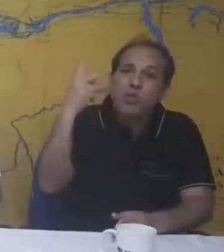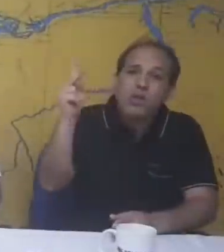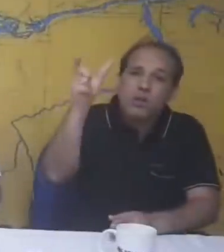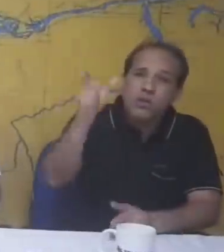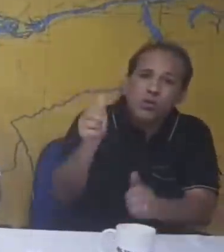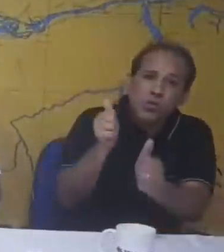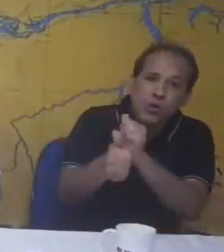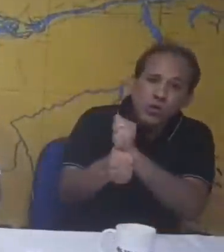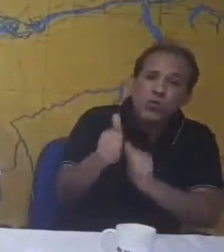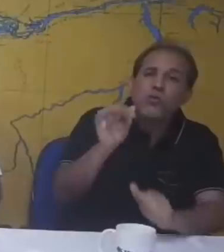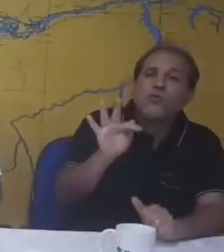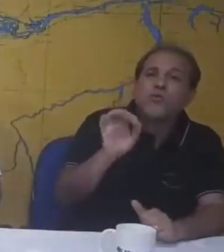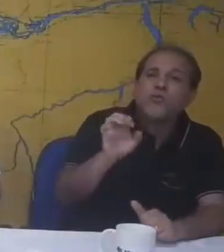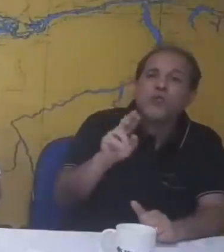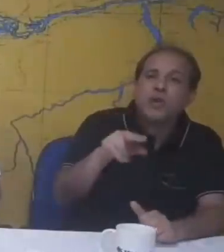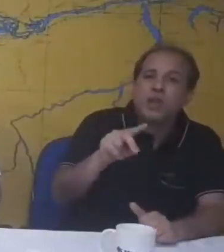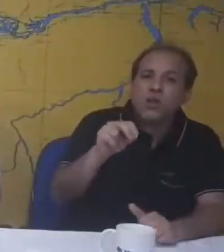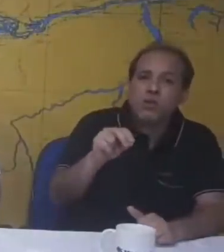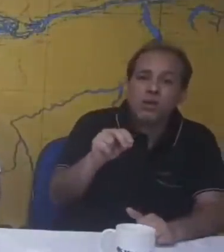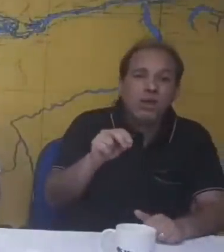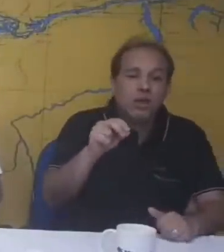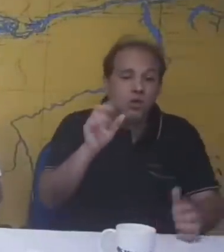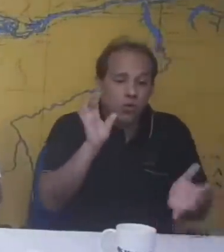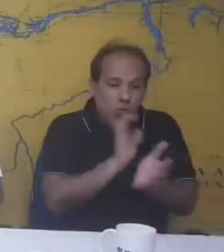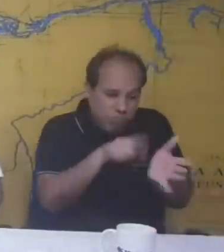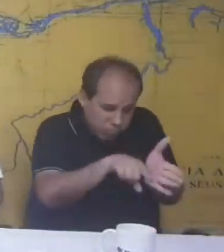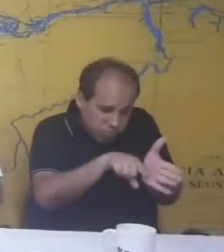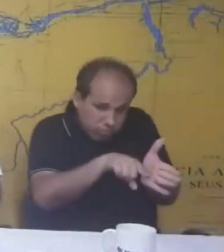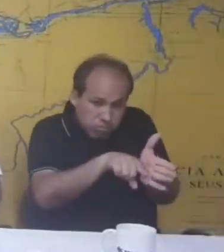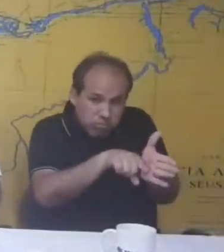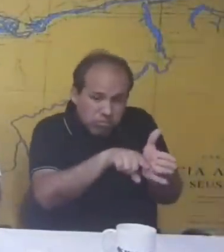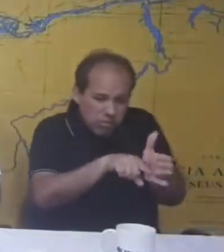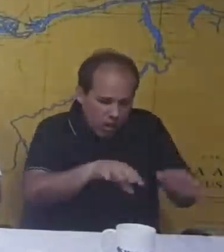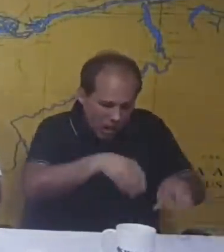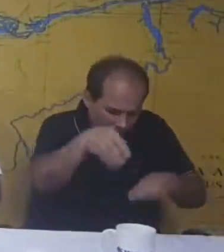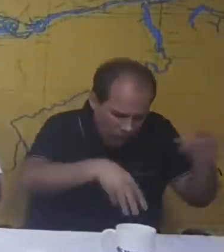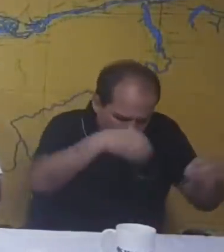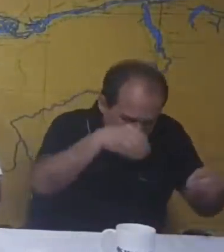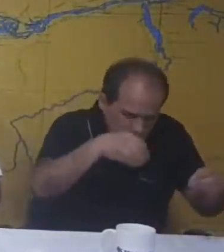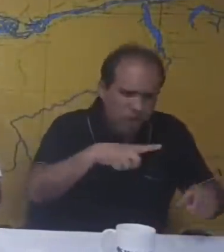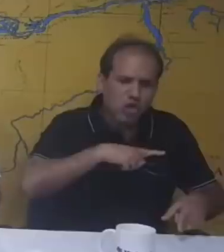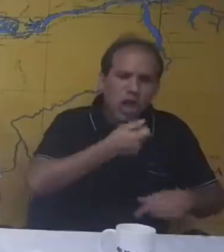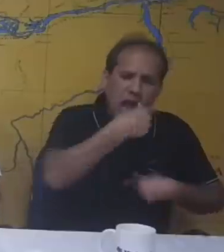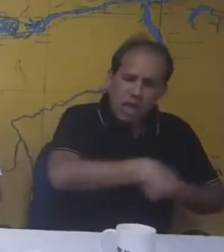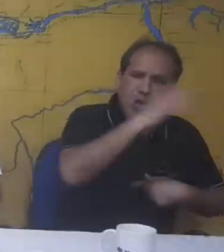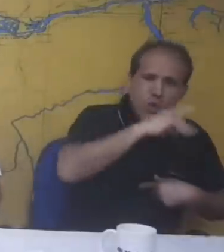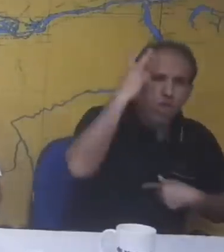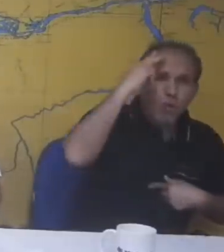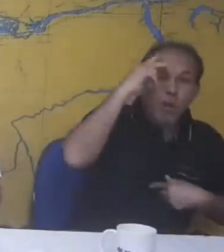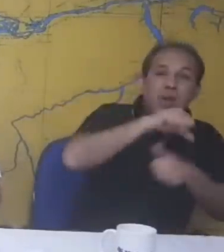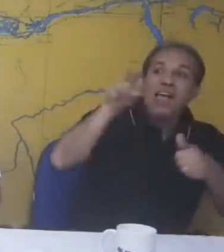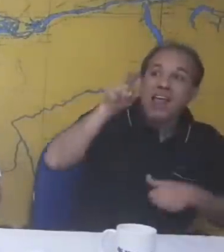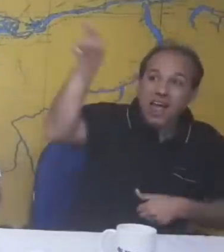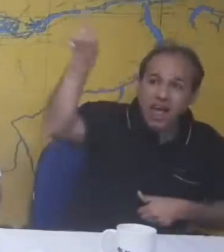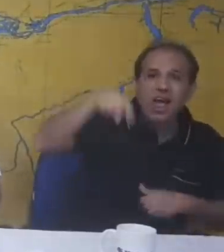Fernando. Tá? E a alfândega lá abriu as malas e tinha remédio no Brasil vendido sob receita médica, mas que para a Rússia era